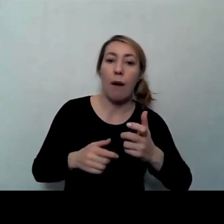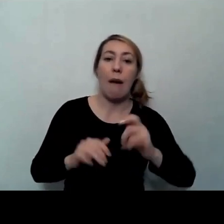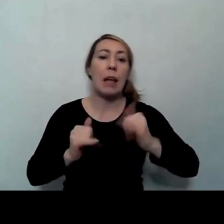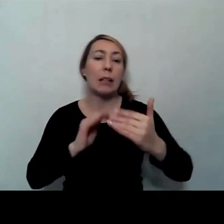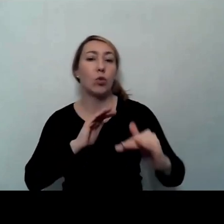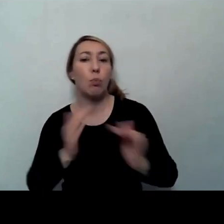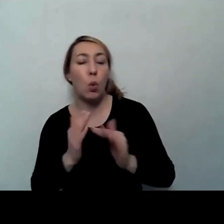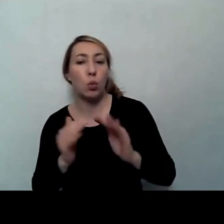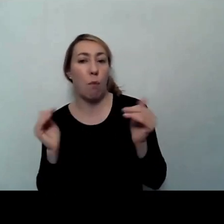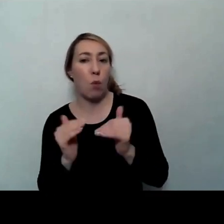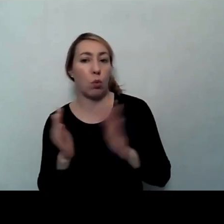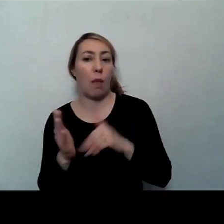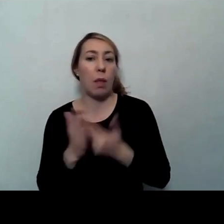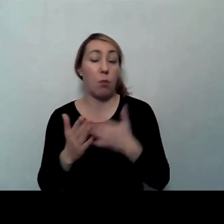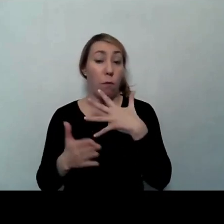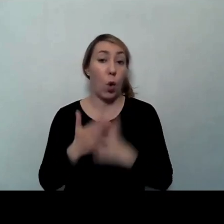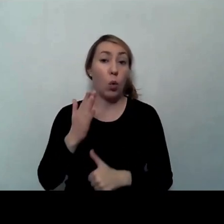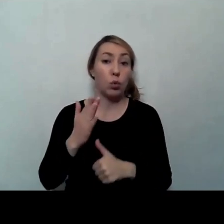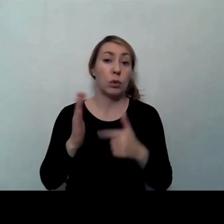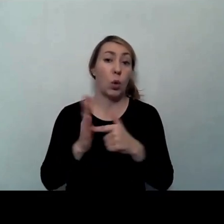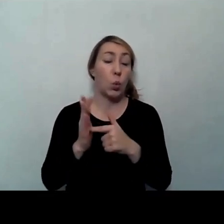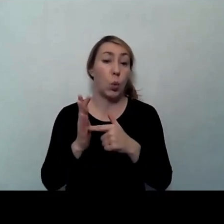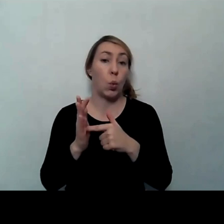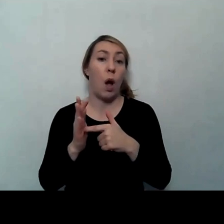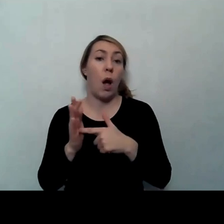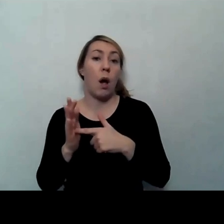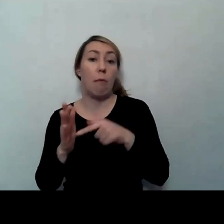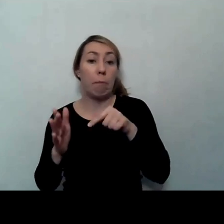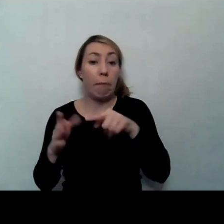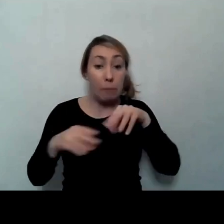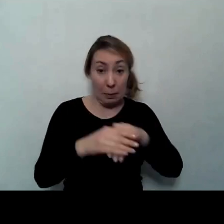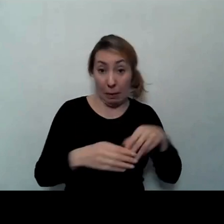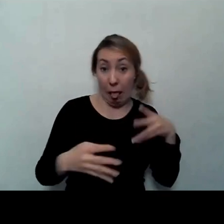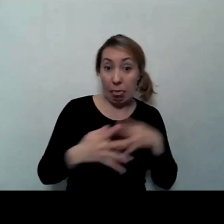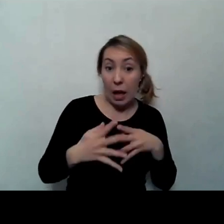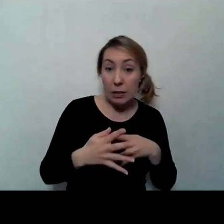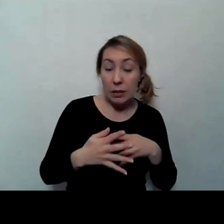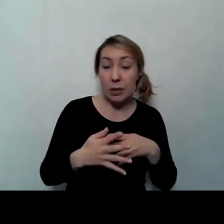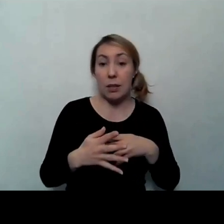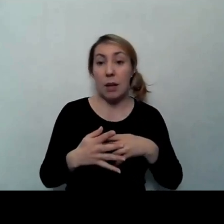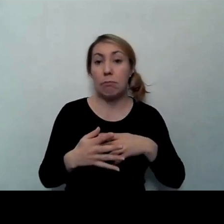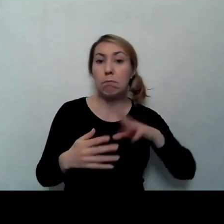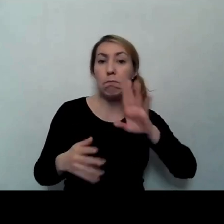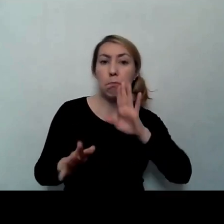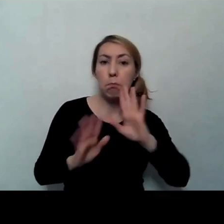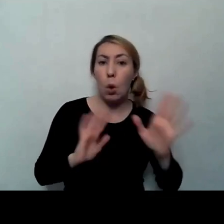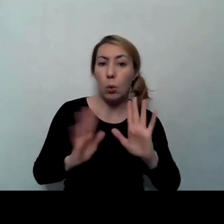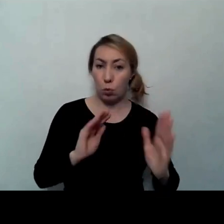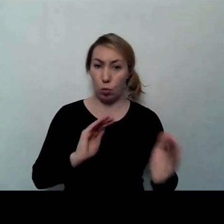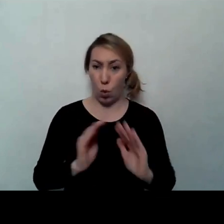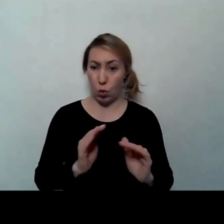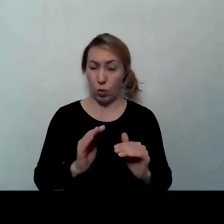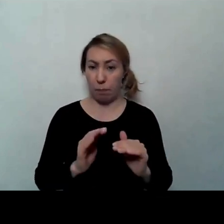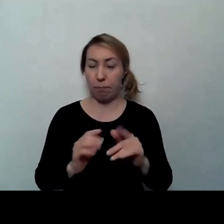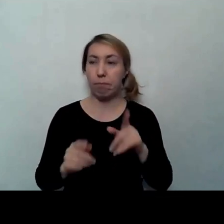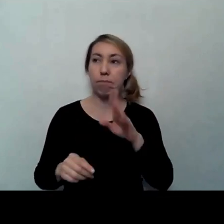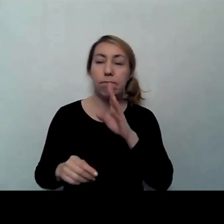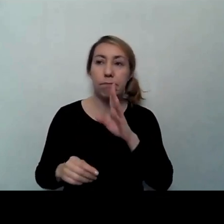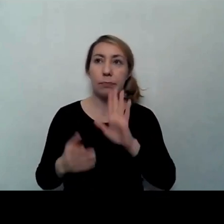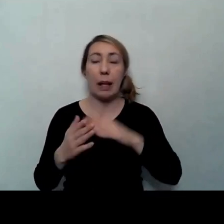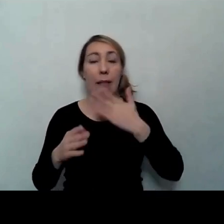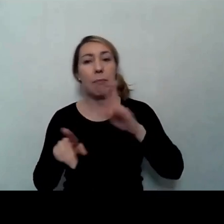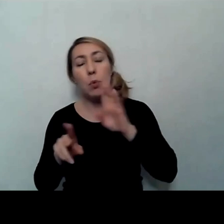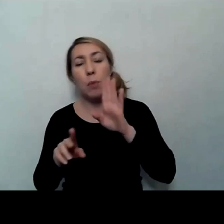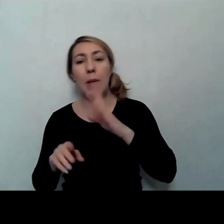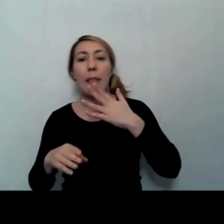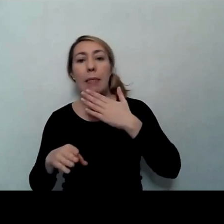by wykorzystać je w takim właśnie teście, który miałby podobną formułę, to znaczy taką, w której nadal uznajemy,